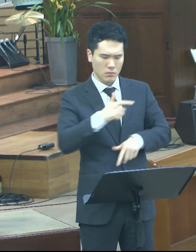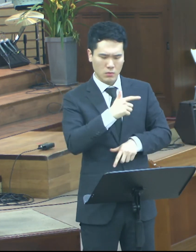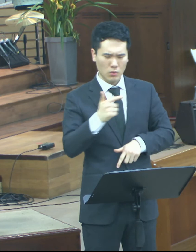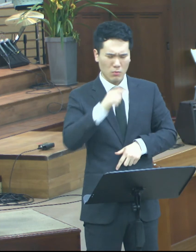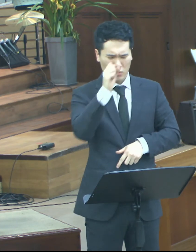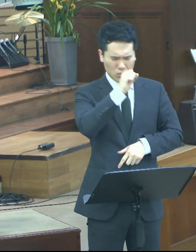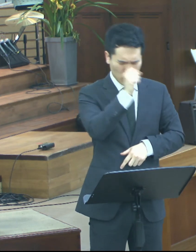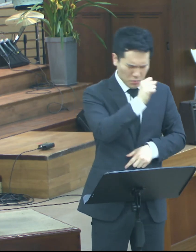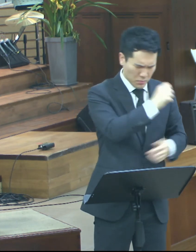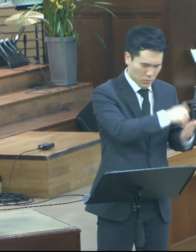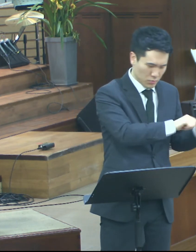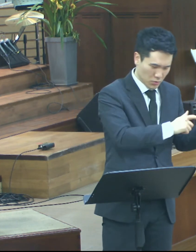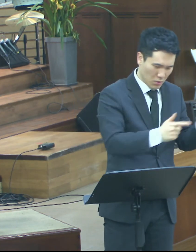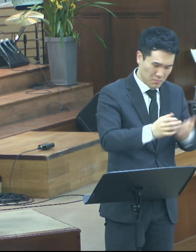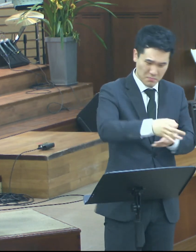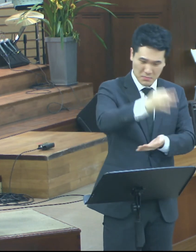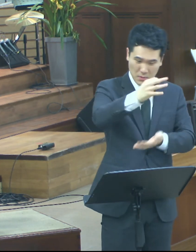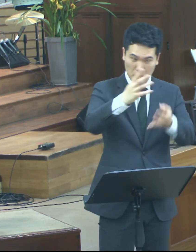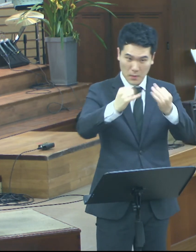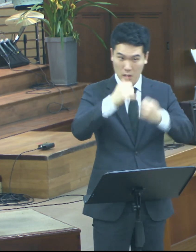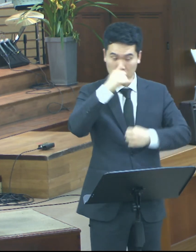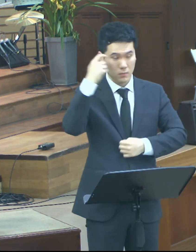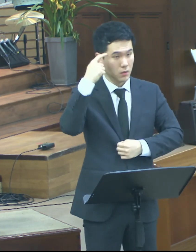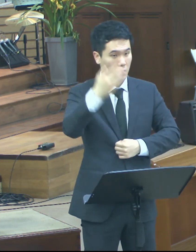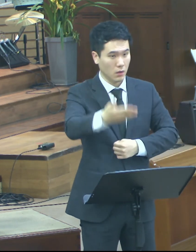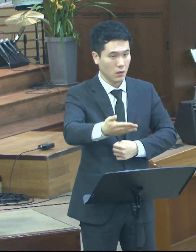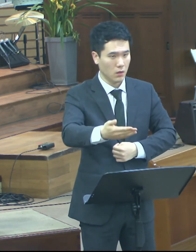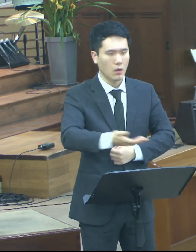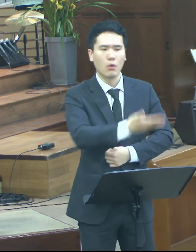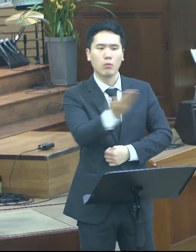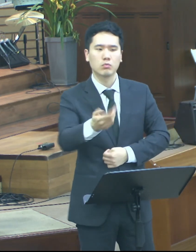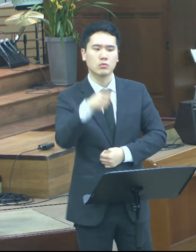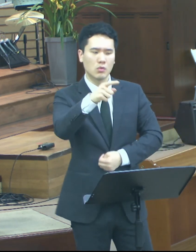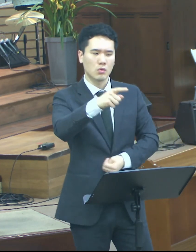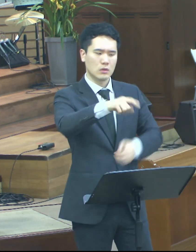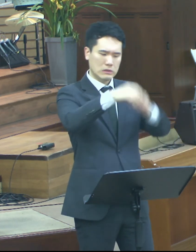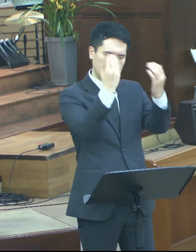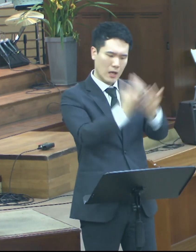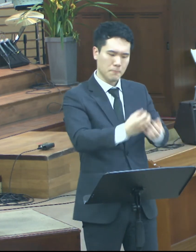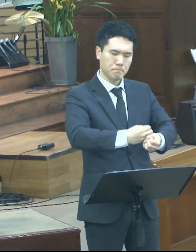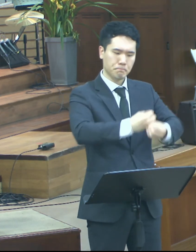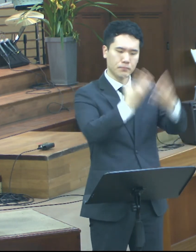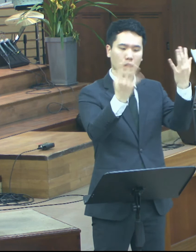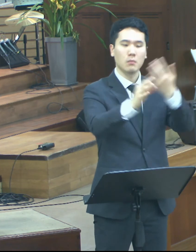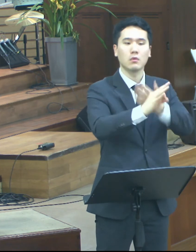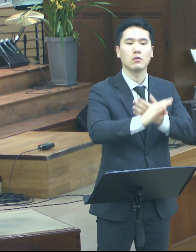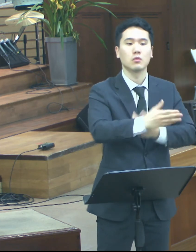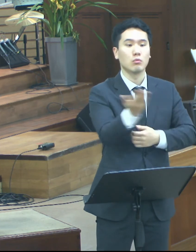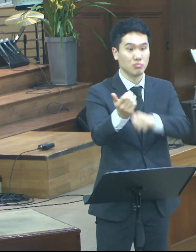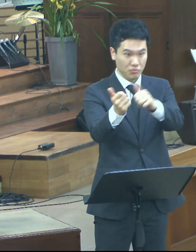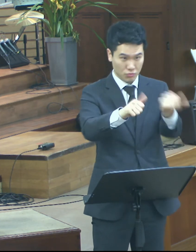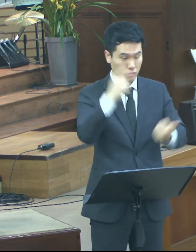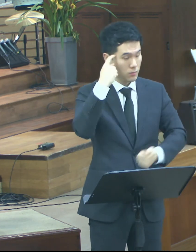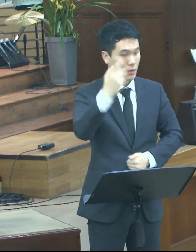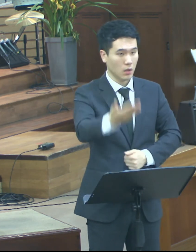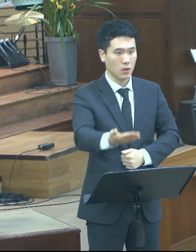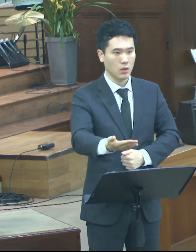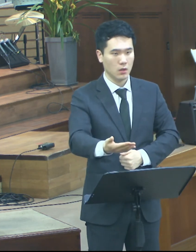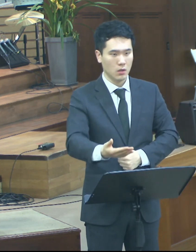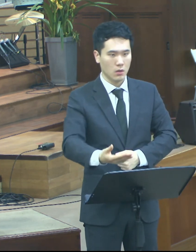없습니까? 그게 떨어지면 여러분이 죽는다고 생각하십니까? 앞으로 불황이 엄청나게 와가지고 여러분 전부 다 어려워지고